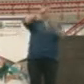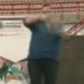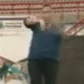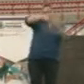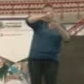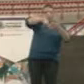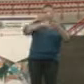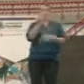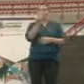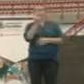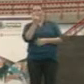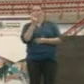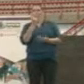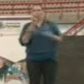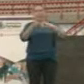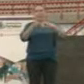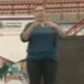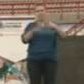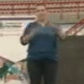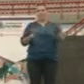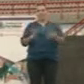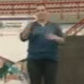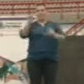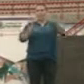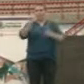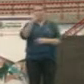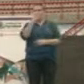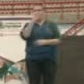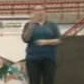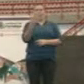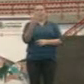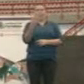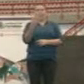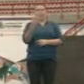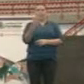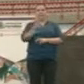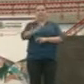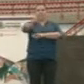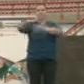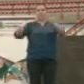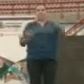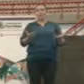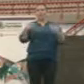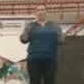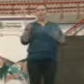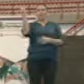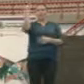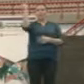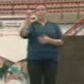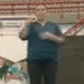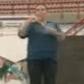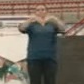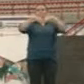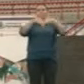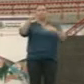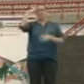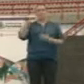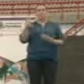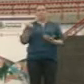lendo, comendo e assistindo televisão, o seu cérebro está fazendo quatro coisas. Diferente, qual é a importante? Ele não